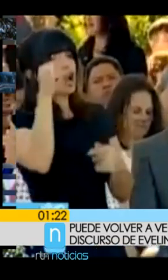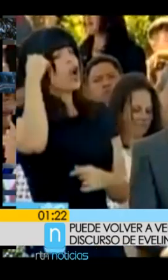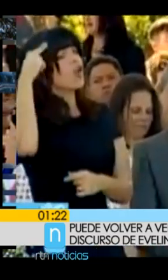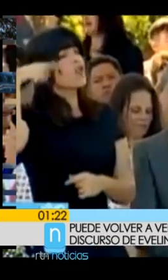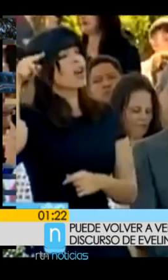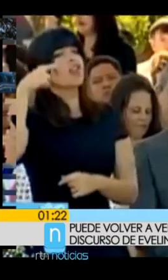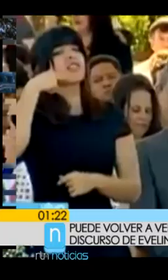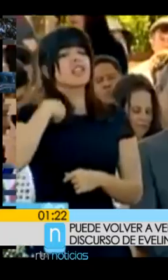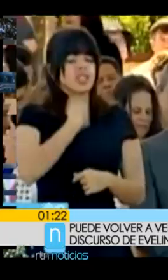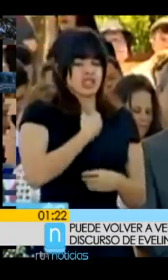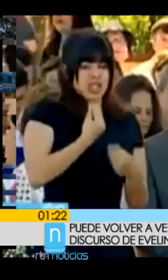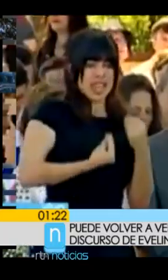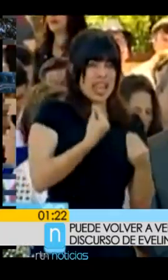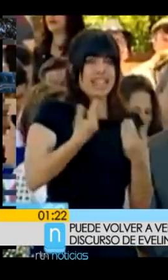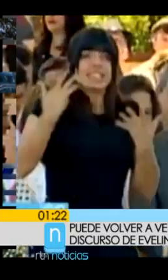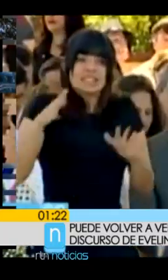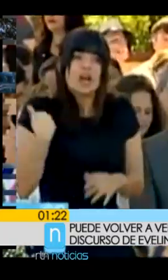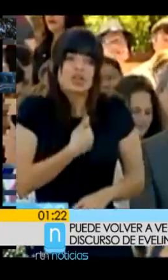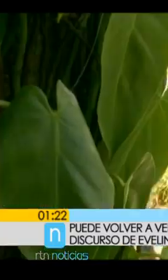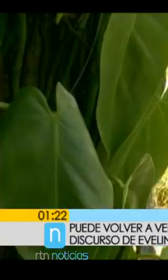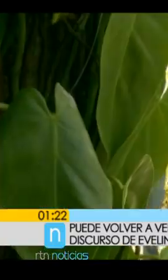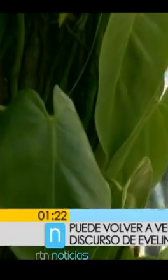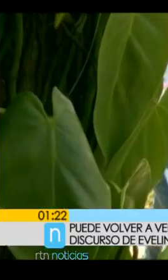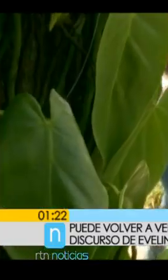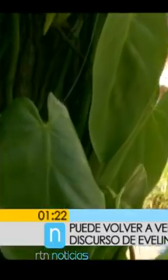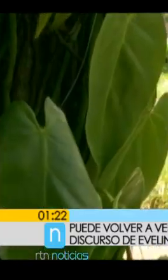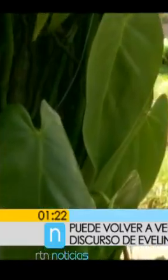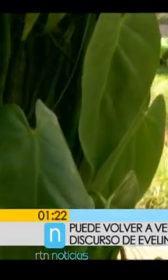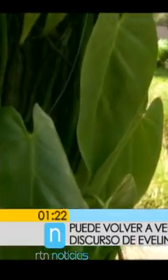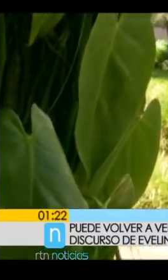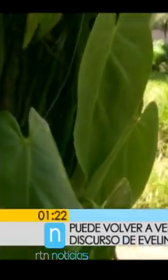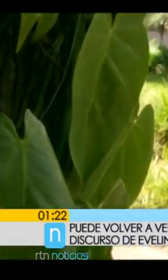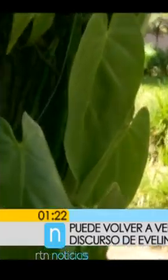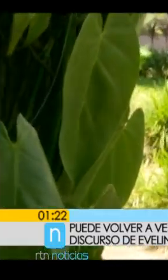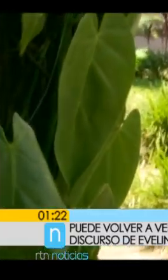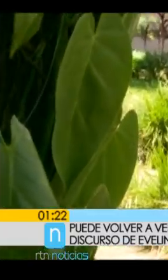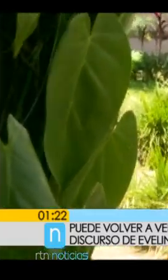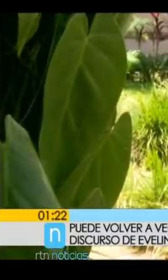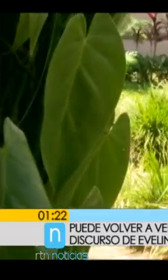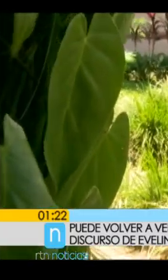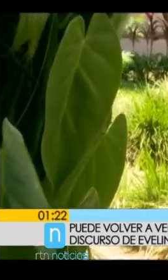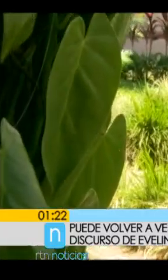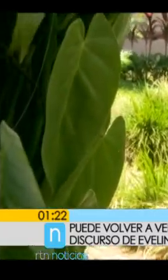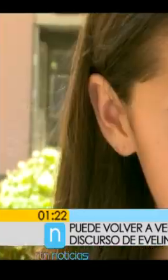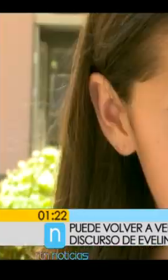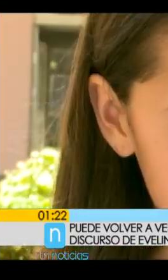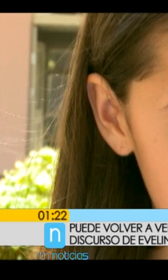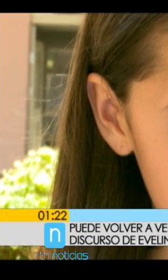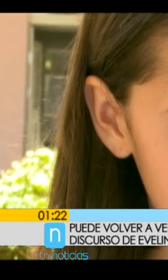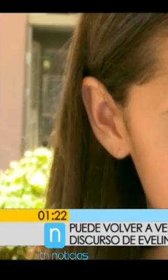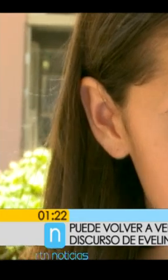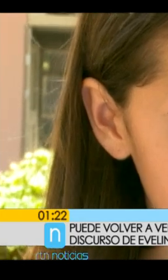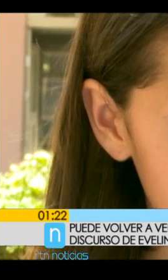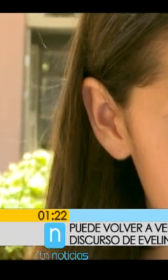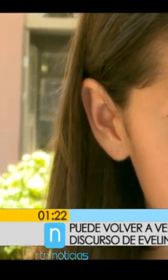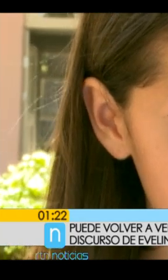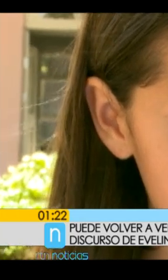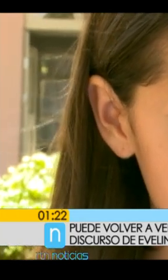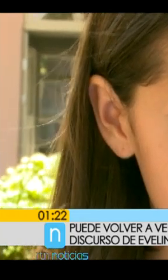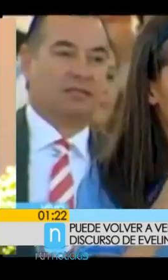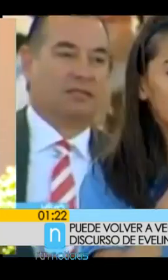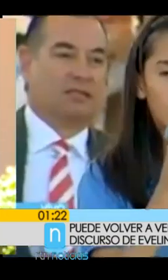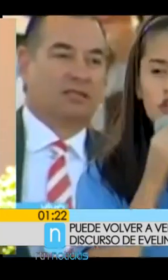gobierno nos diga qué hacer, ya lo sabemos. Evelyn aseguró que dichas informaciones le están llegando a los y las jóvenes como